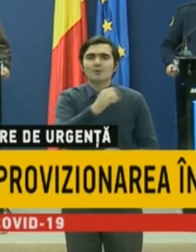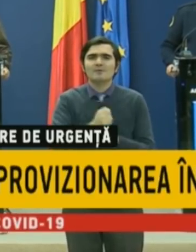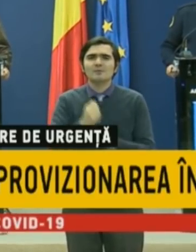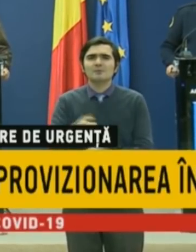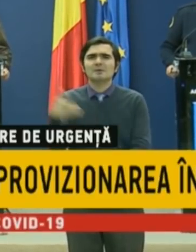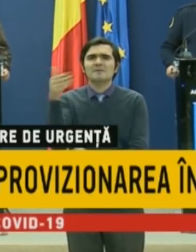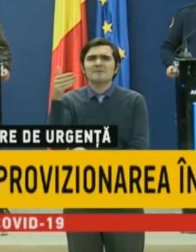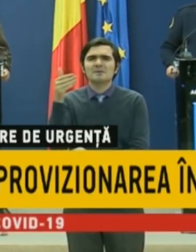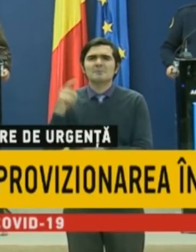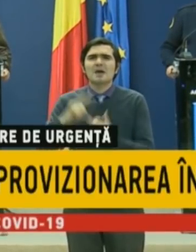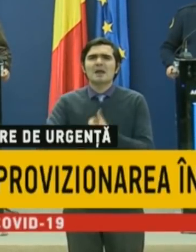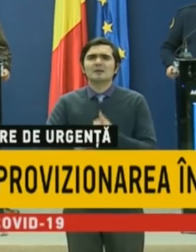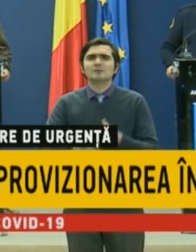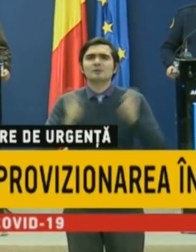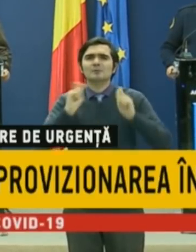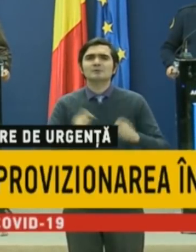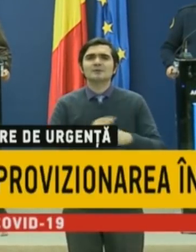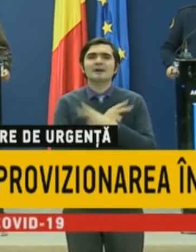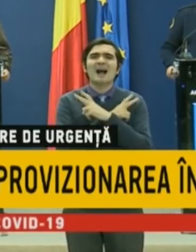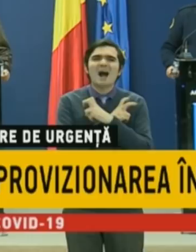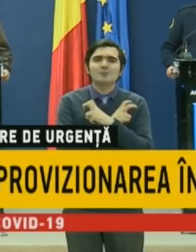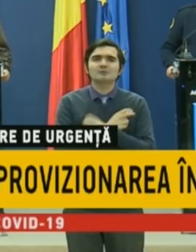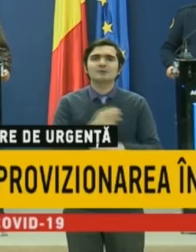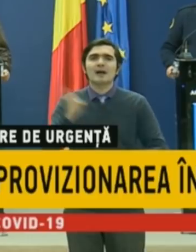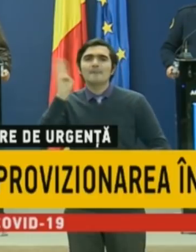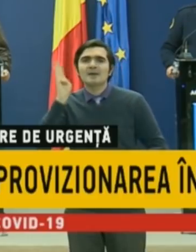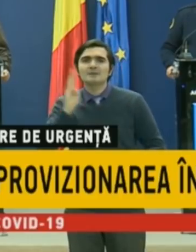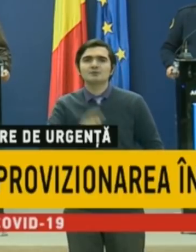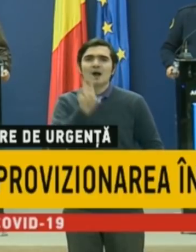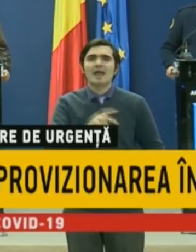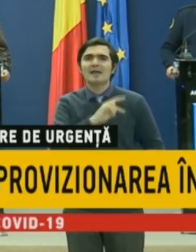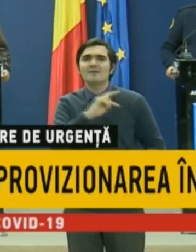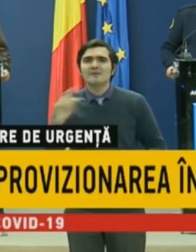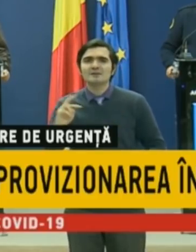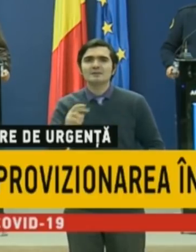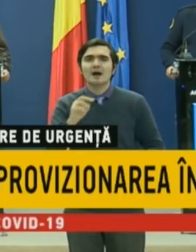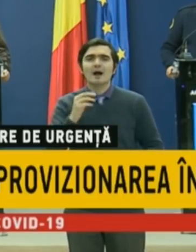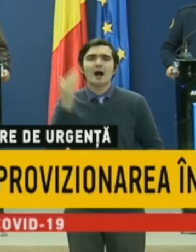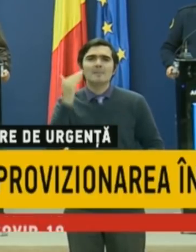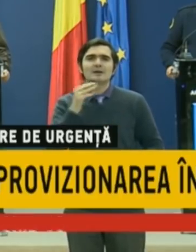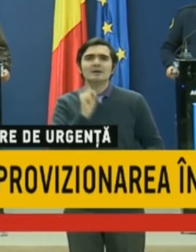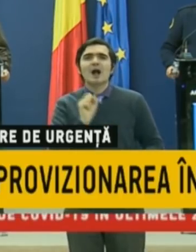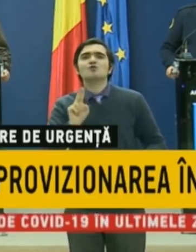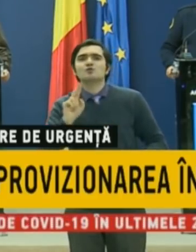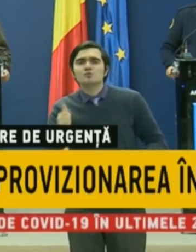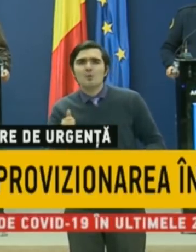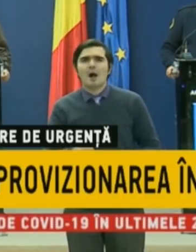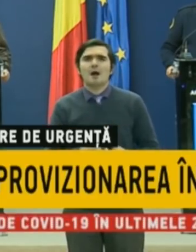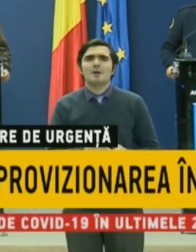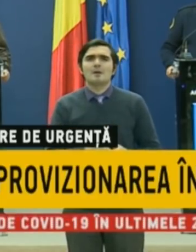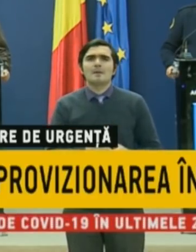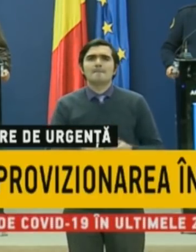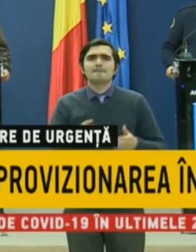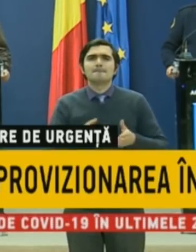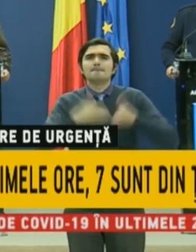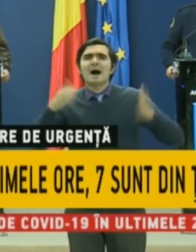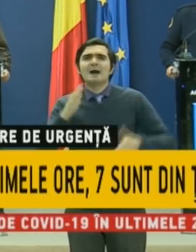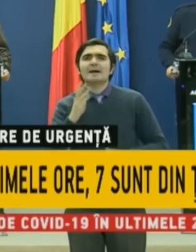aerieni spre Austria, Belgia, Elveția, Statele Unite, Marea